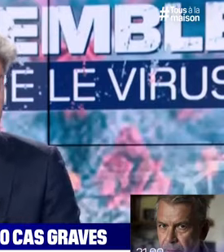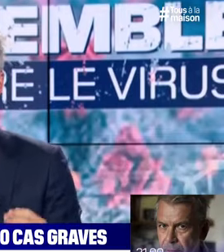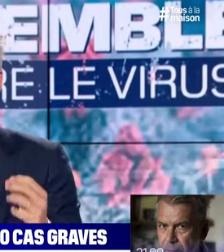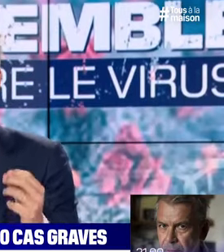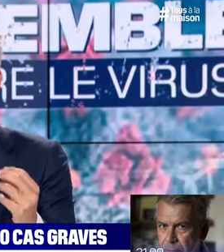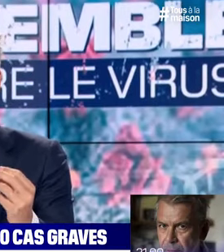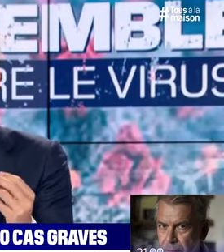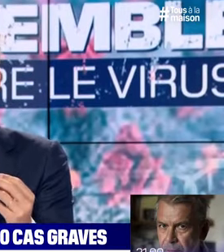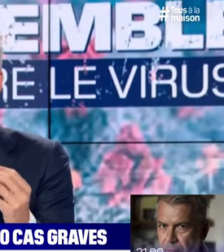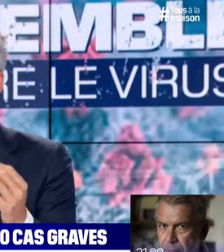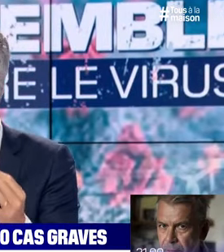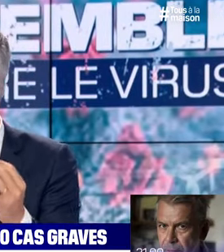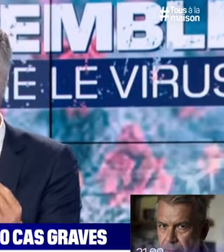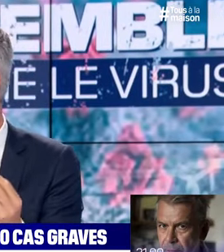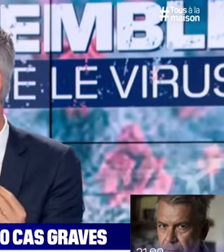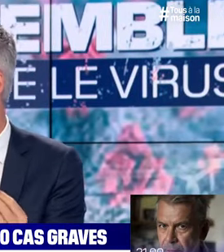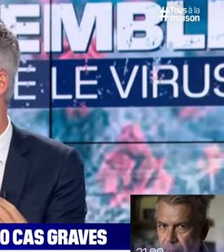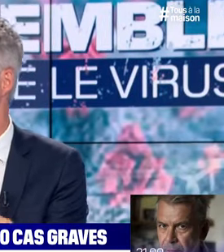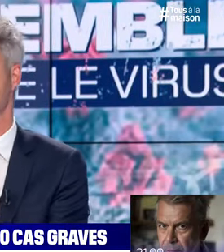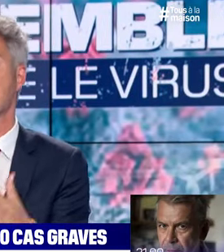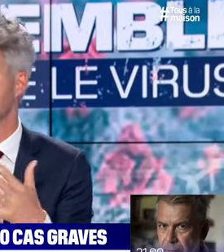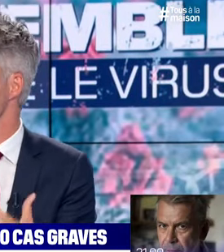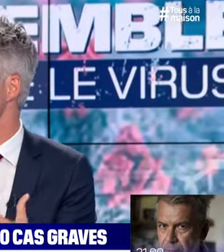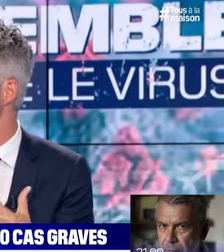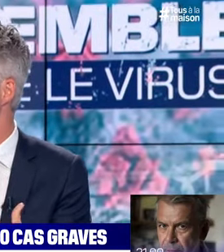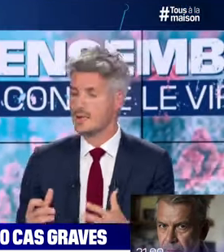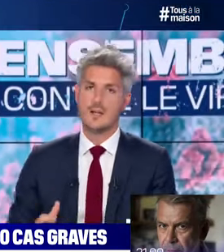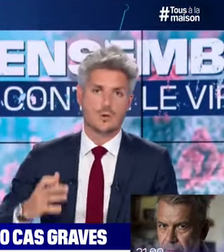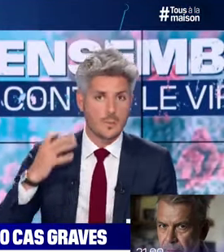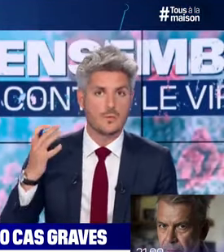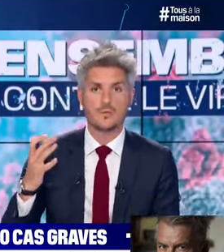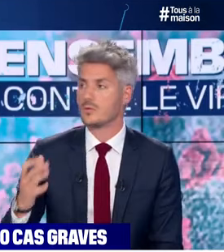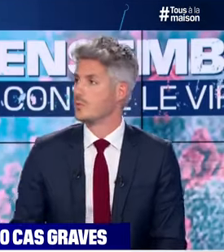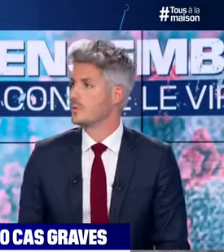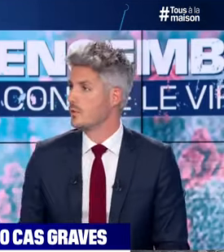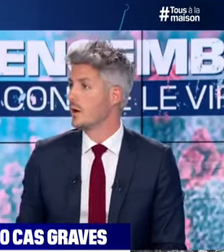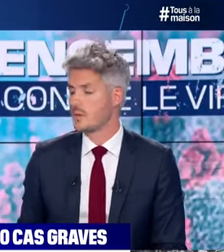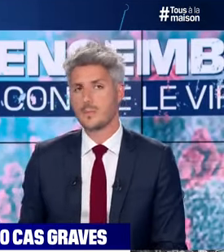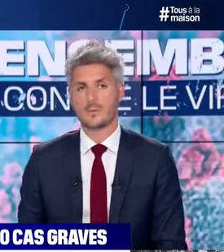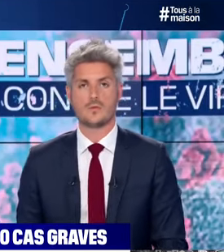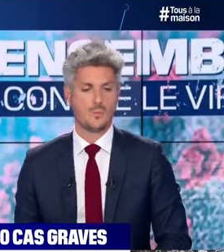on va rappeler que la capacité initiale en France en lits de réanimation, c'était de 5 000 lits. Voilà, on passe sous les 4 000.